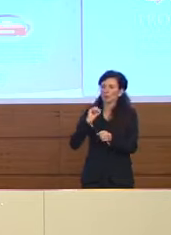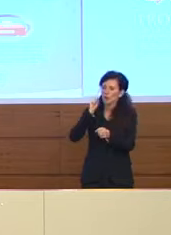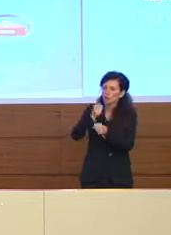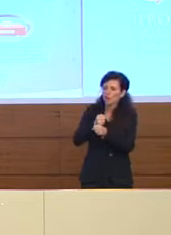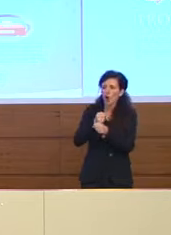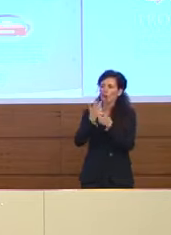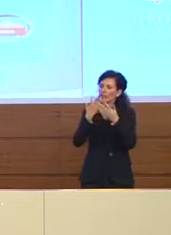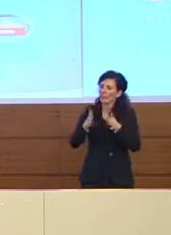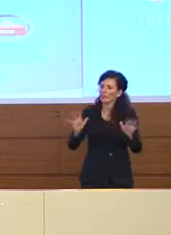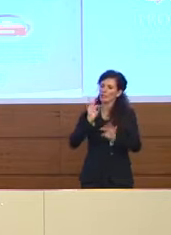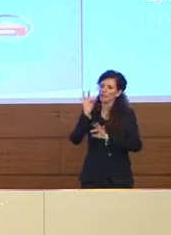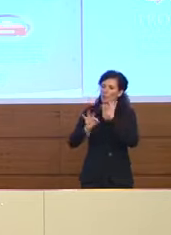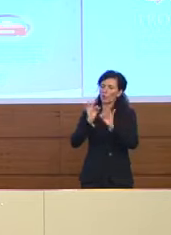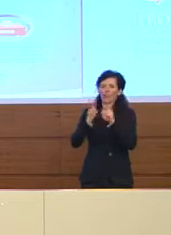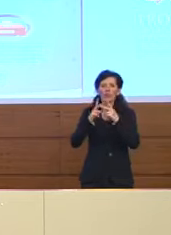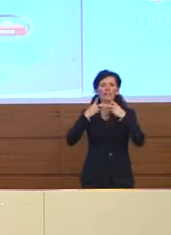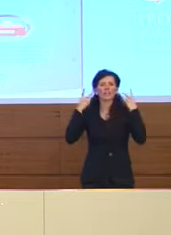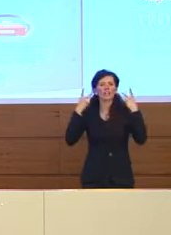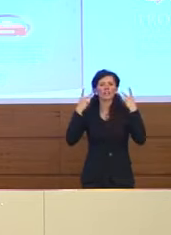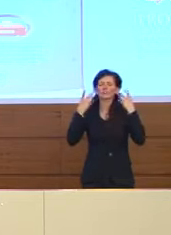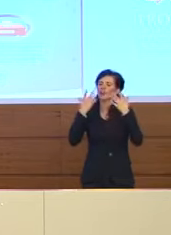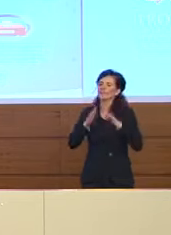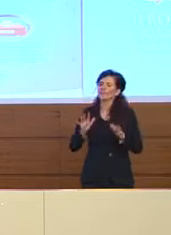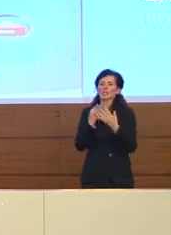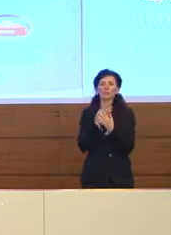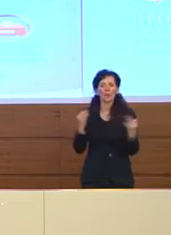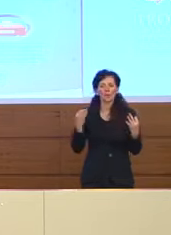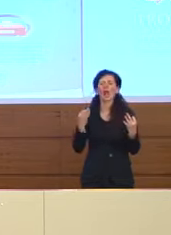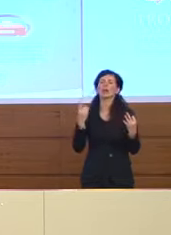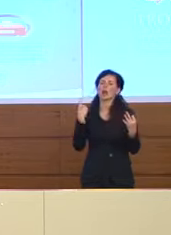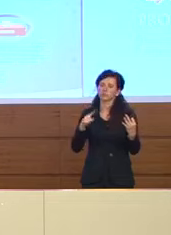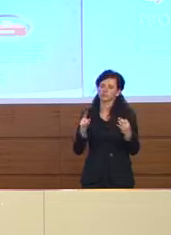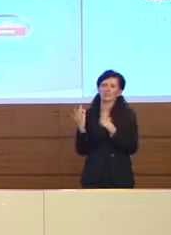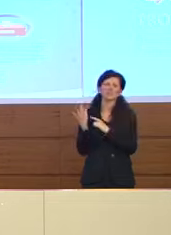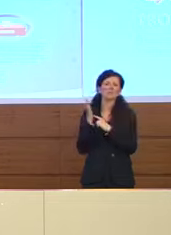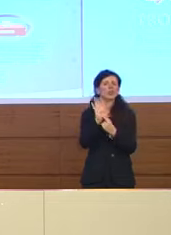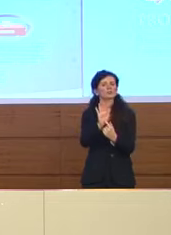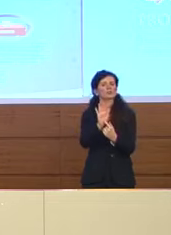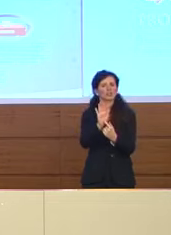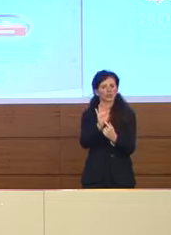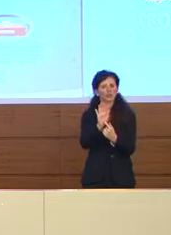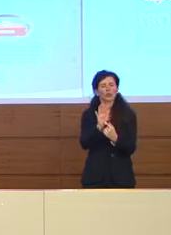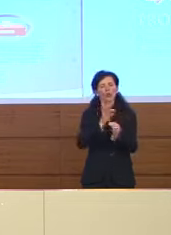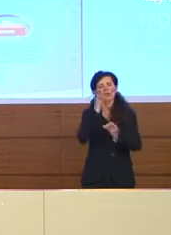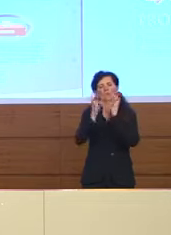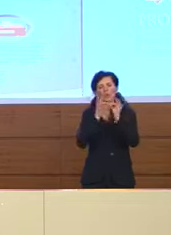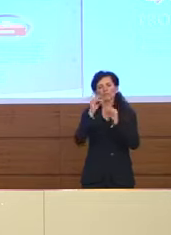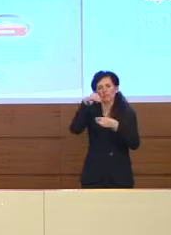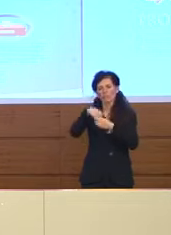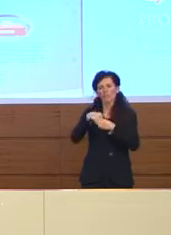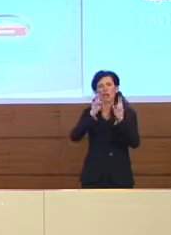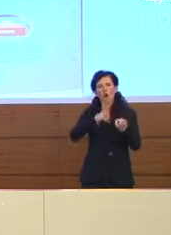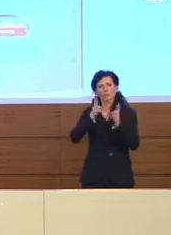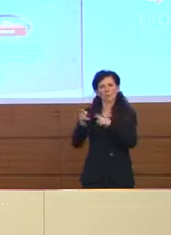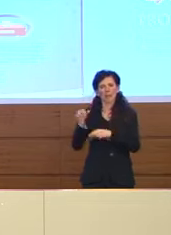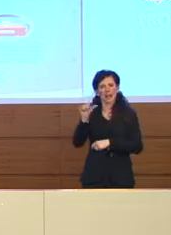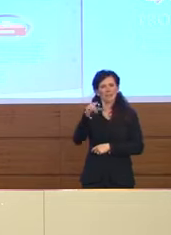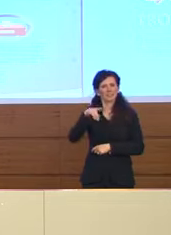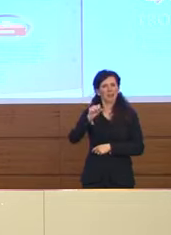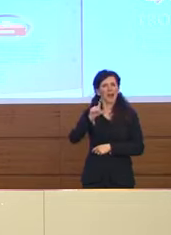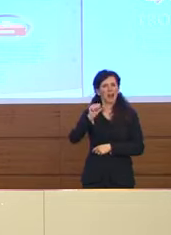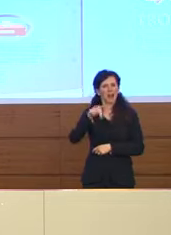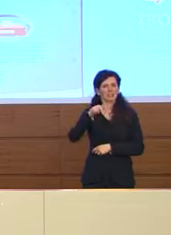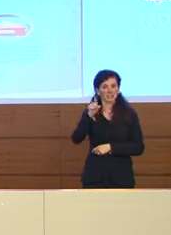si siano concluse credo che dimostri le eccellenze dello spallanzani colleghi dell'ospedale